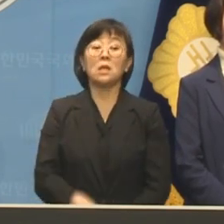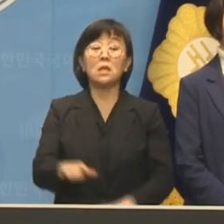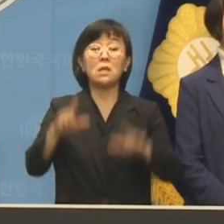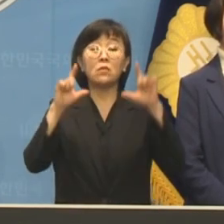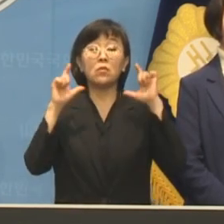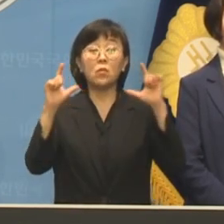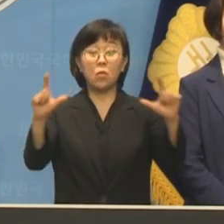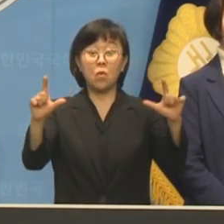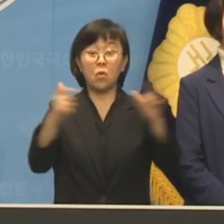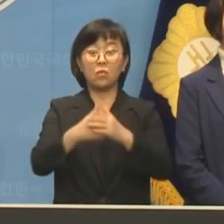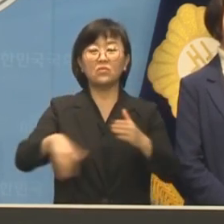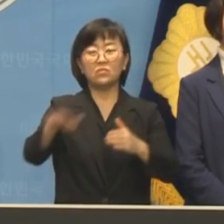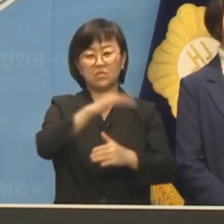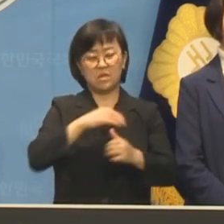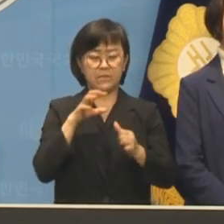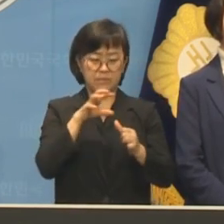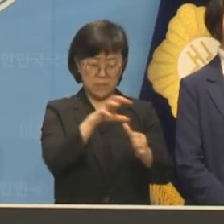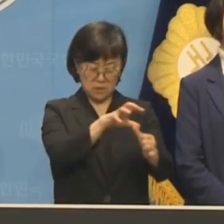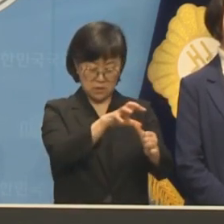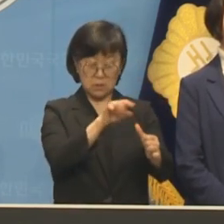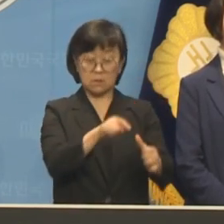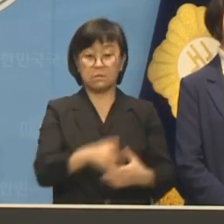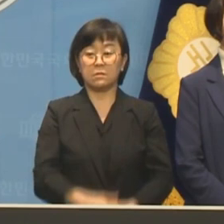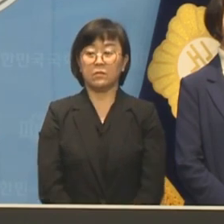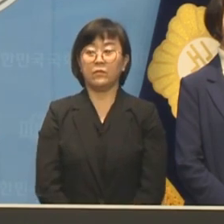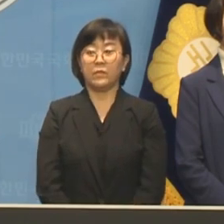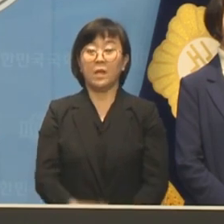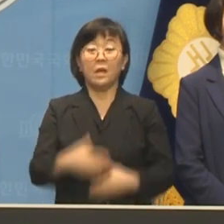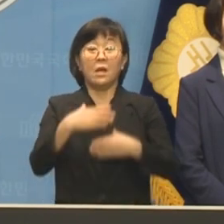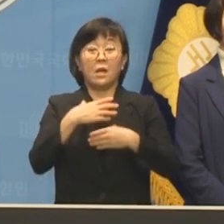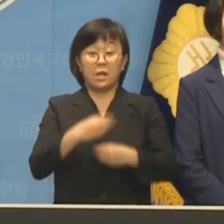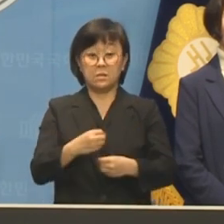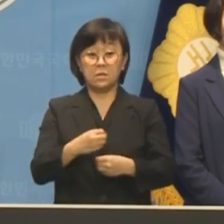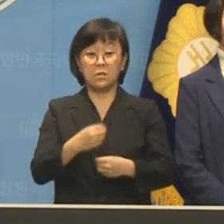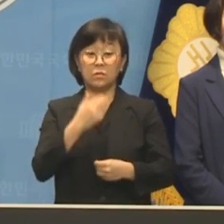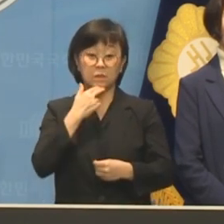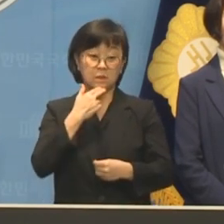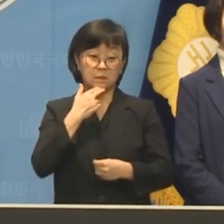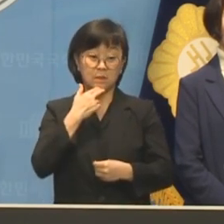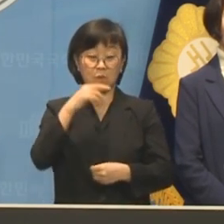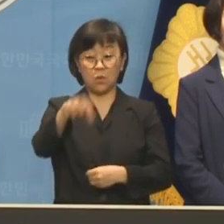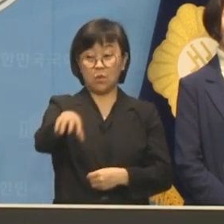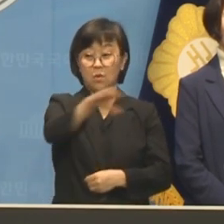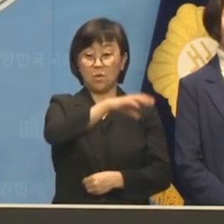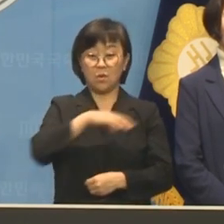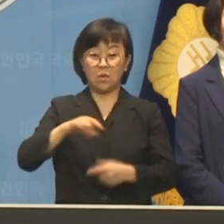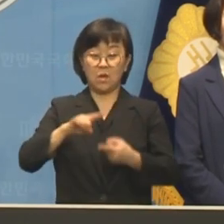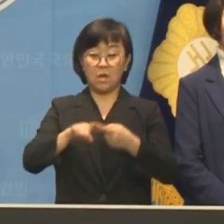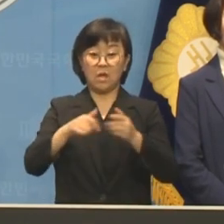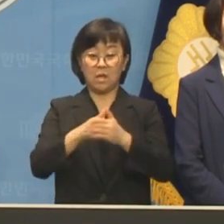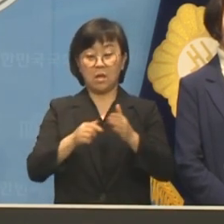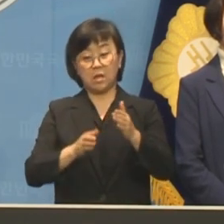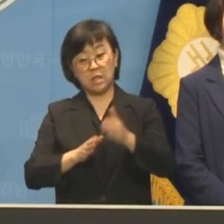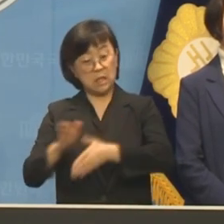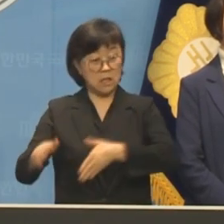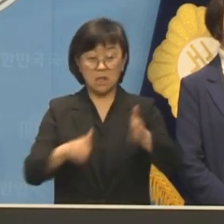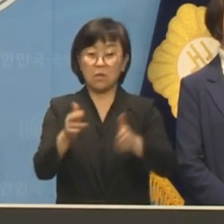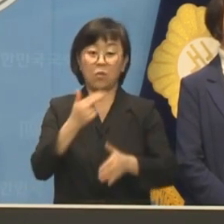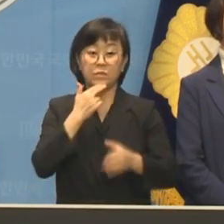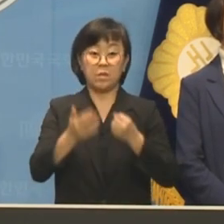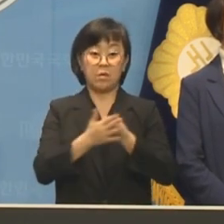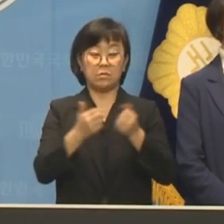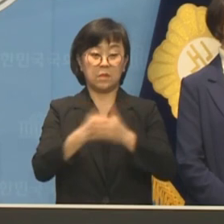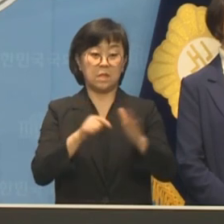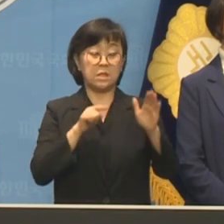구호가 우리를 옥죄고 있습니다. 안전이 확보되지 않은 현장, 테러가 확보되지 않은 현장에서는